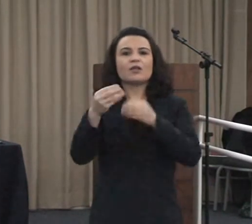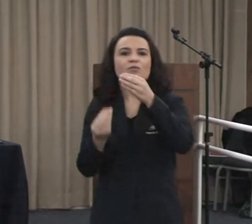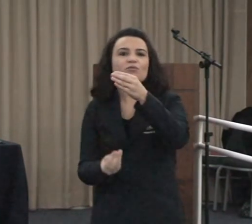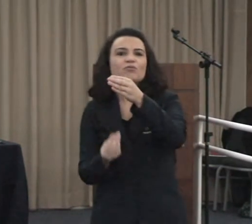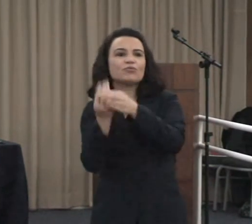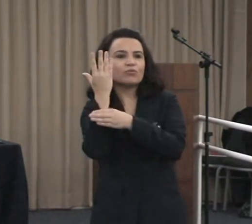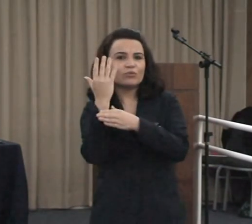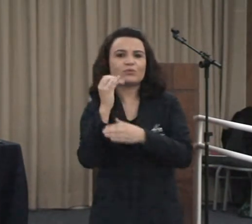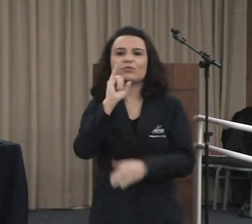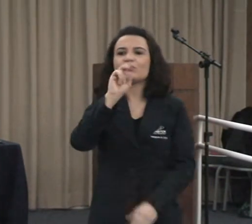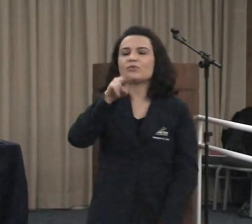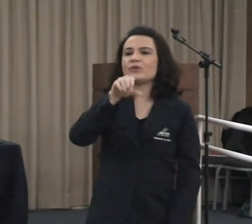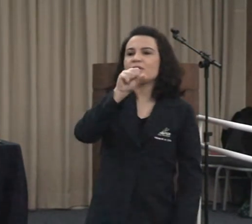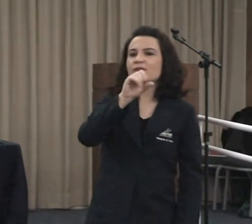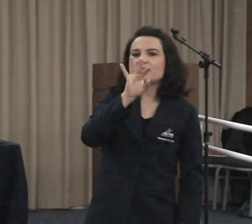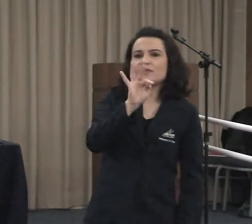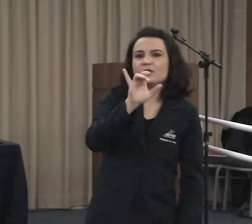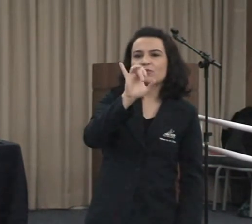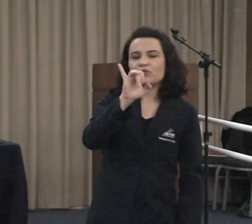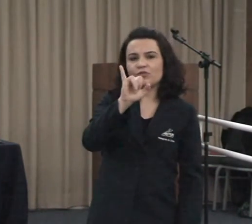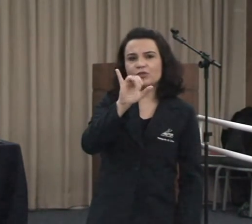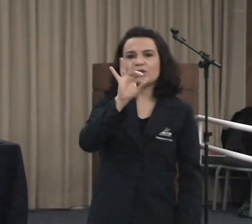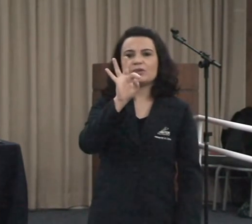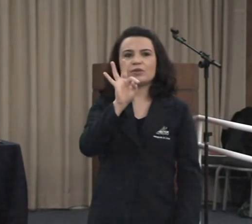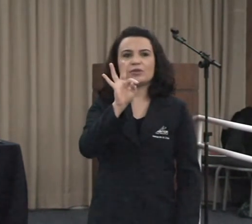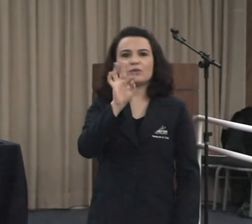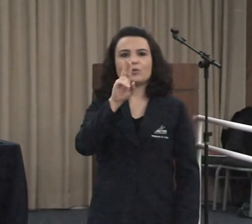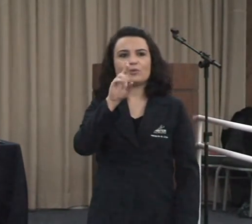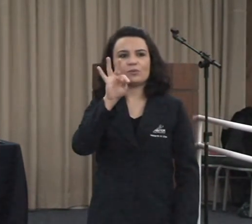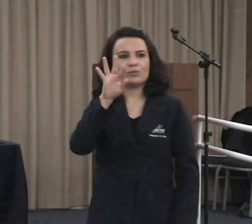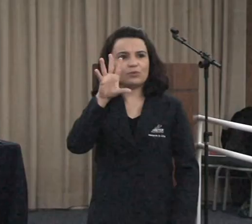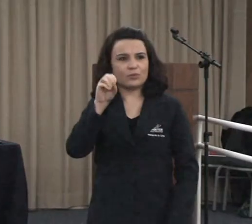para fazer os seus comentários a respeito